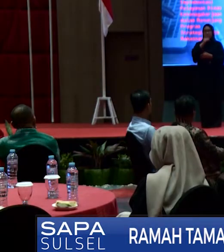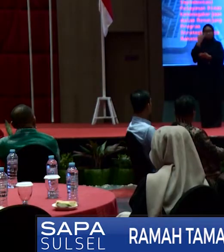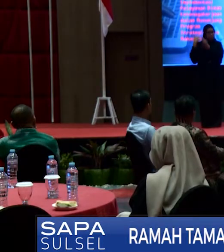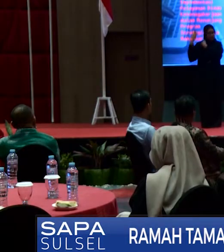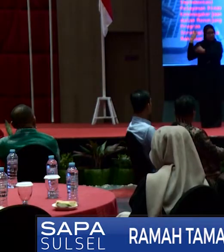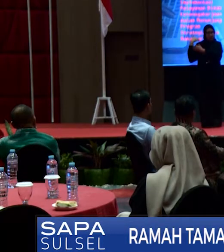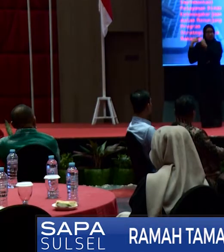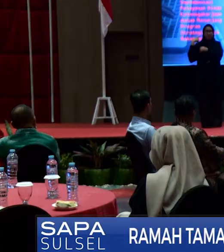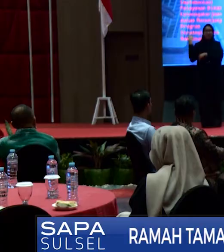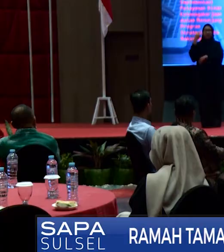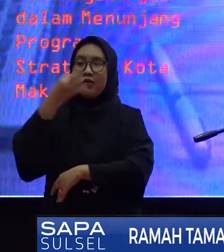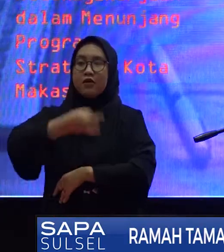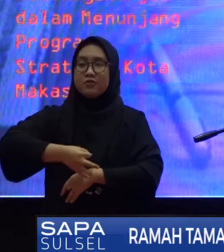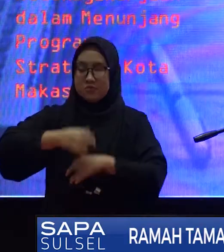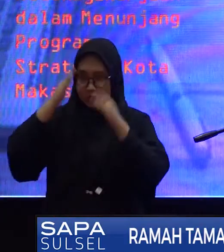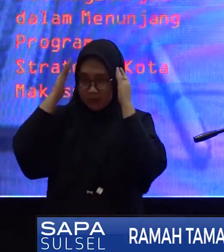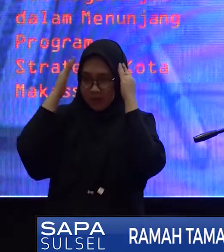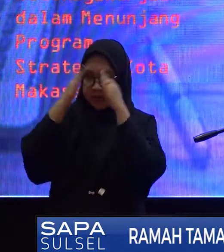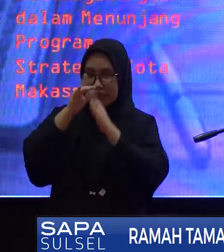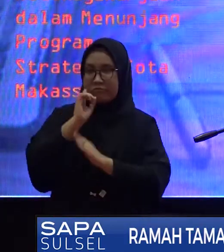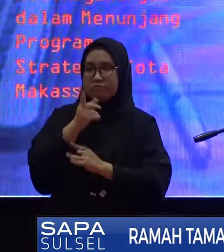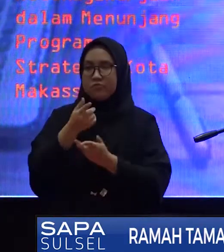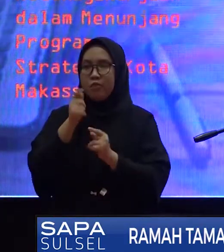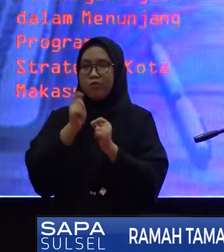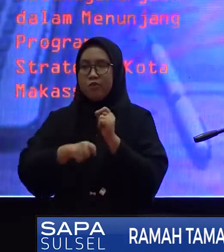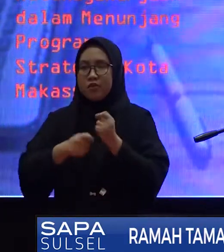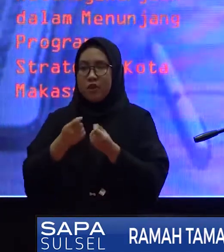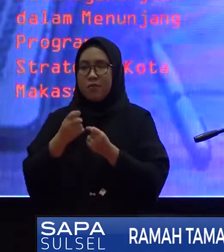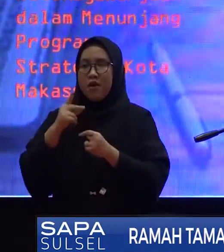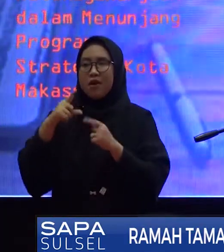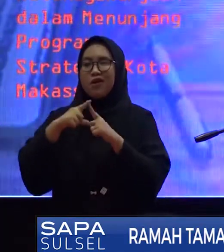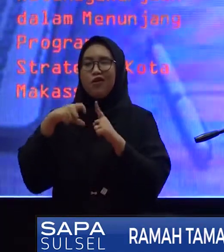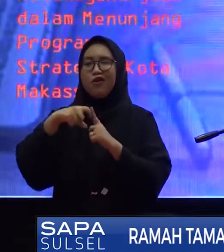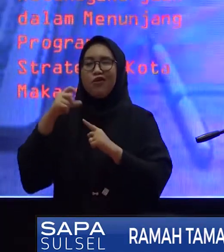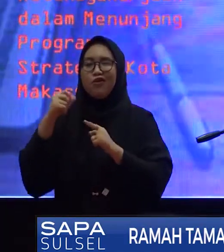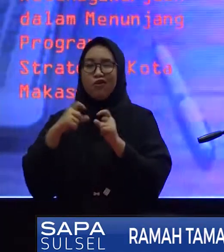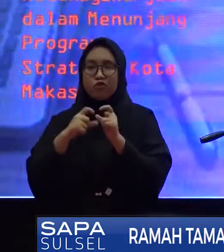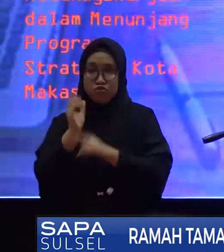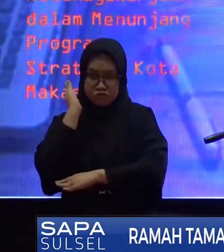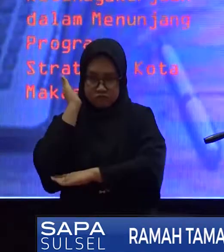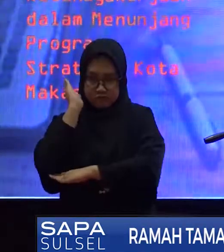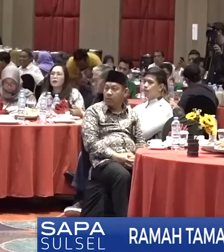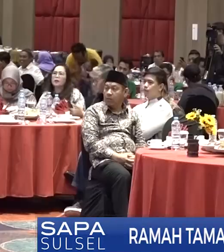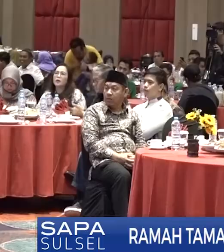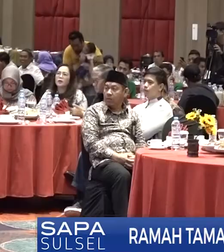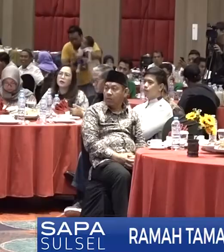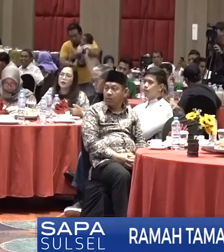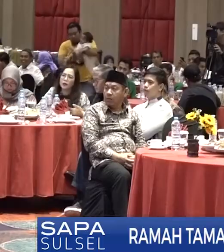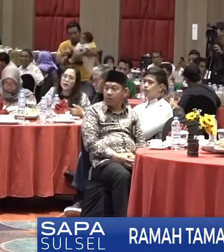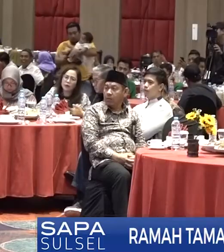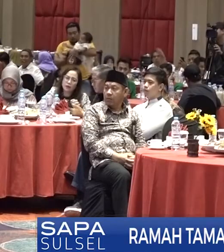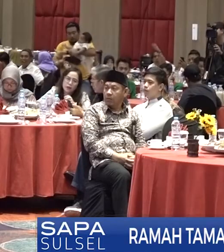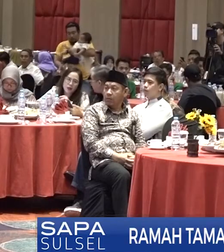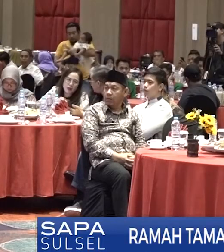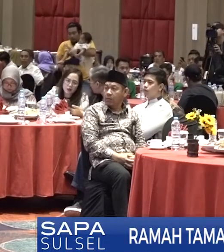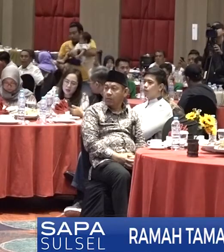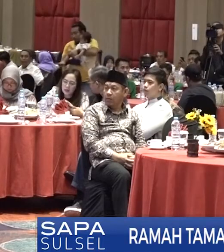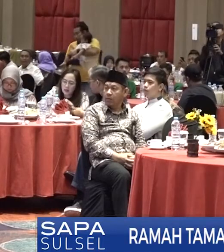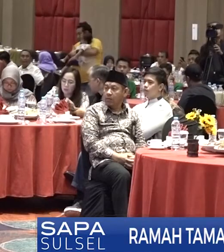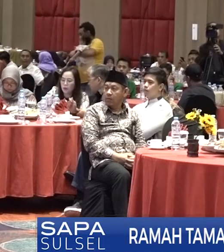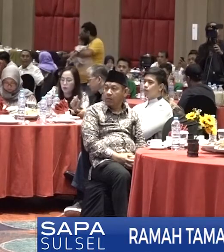lalu pemerintah kota Makassar menyelenggarakan rakorsus yang digagas oleh Bapak Walikota dengan mengangkat